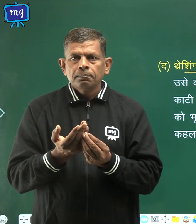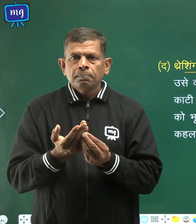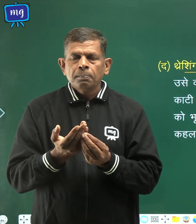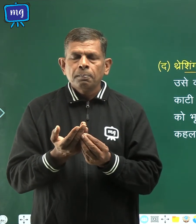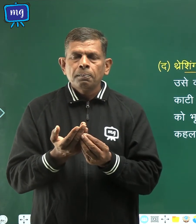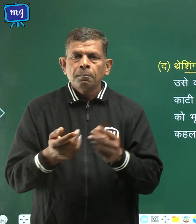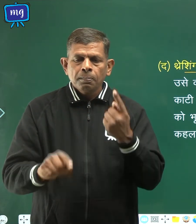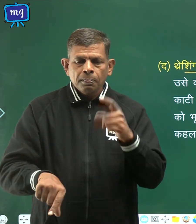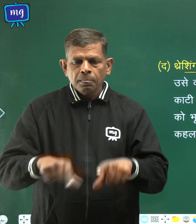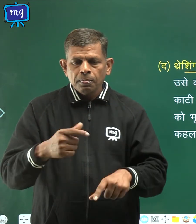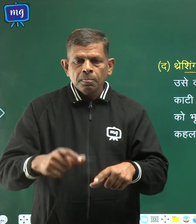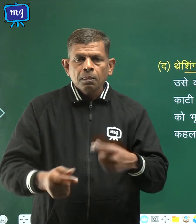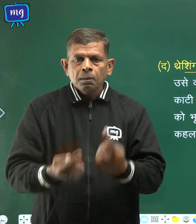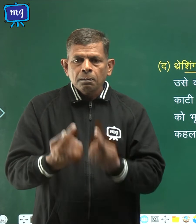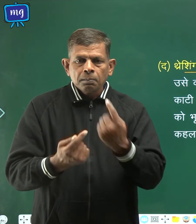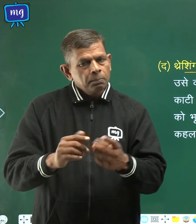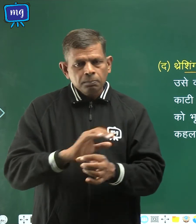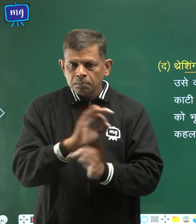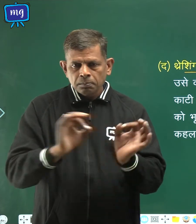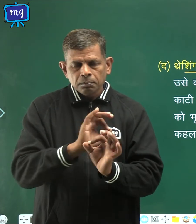फसल पक जाने के बाद